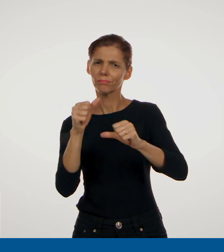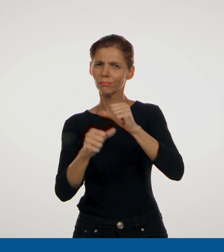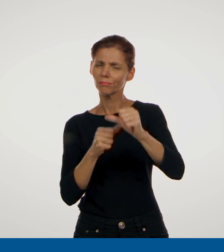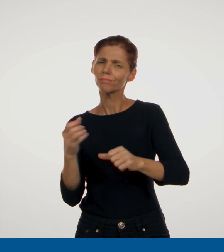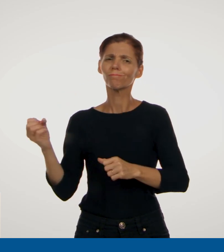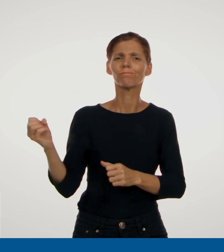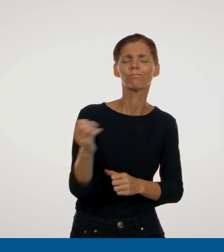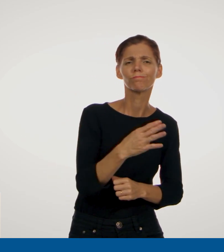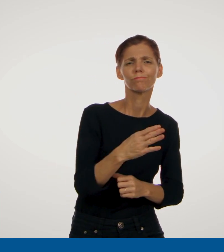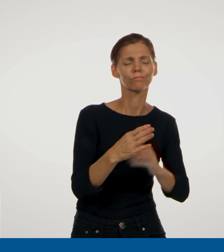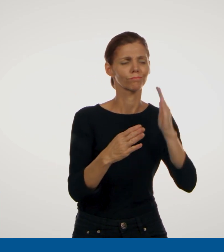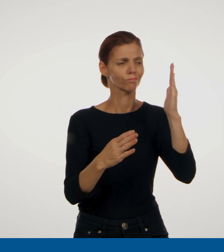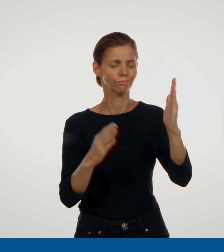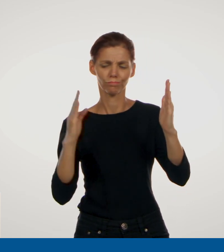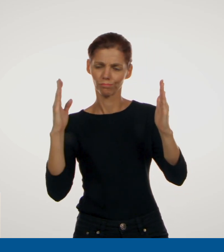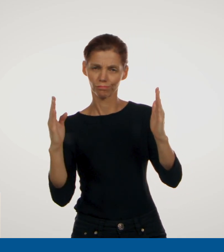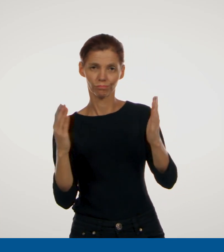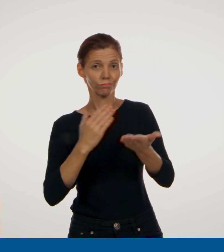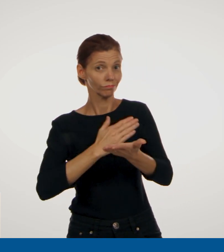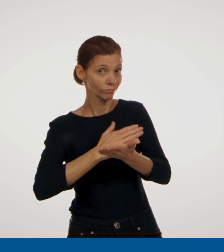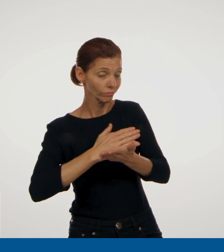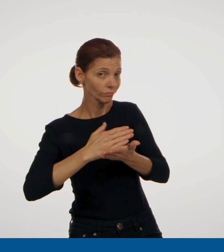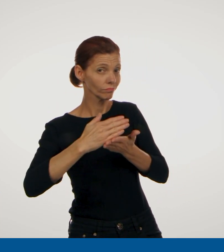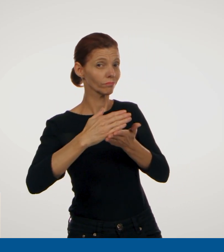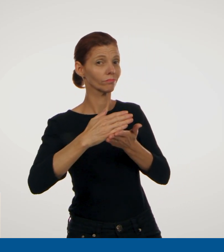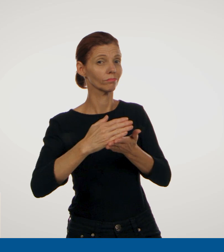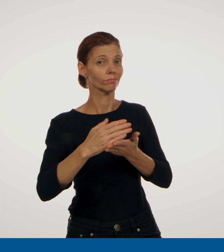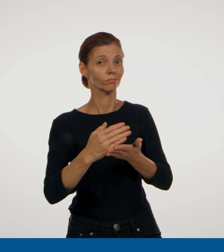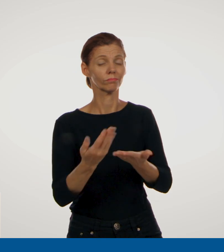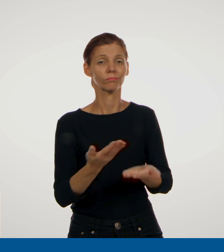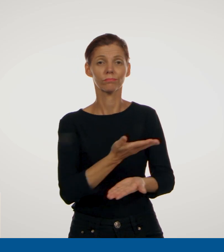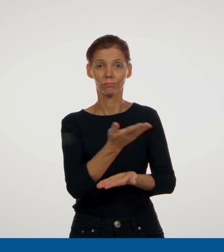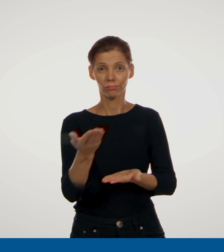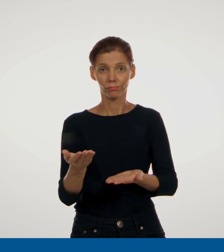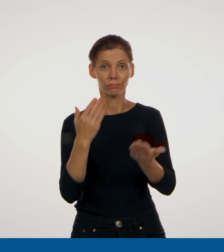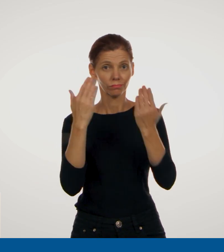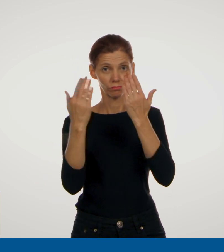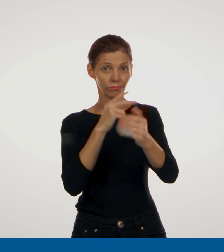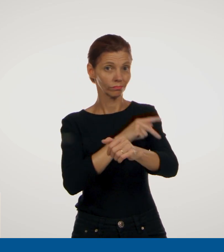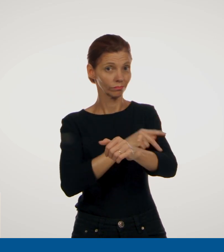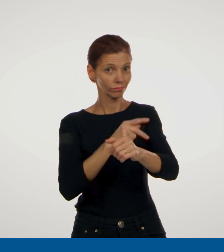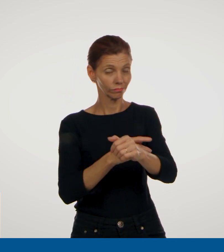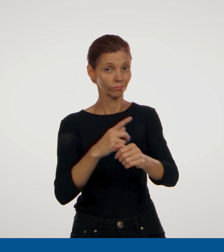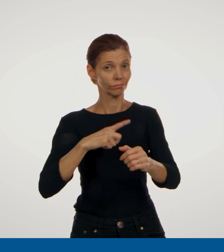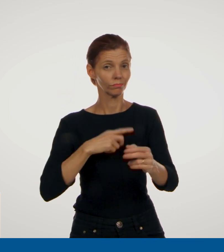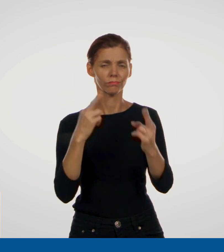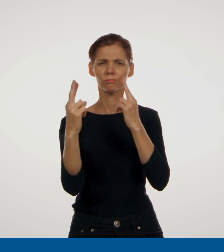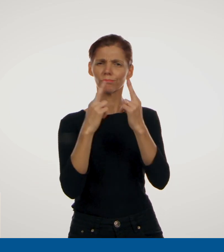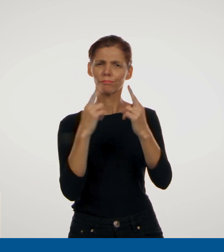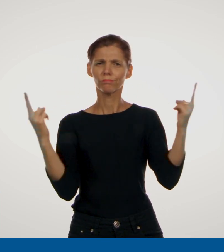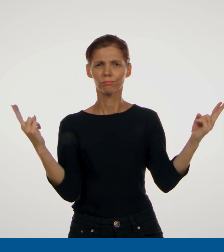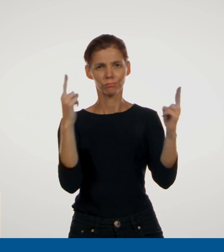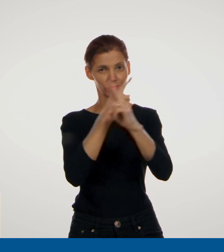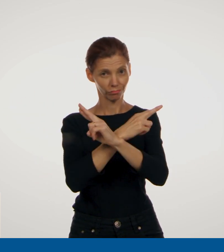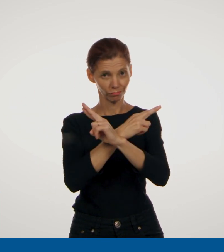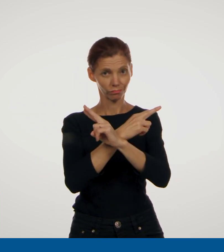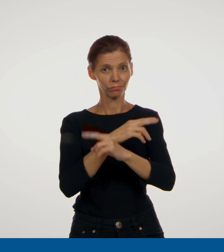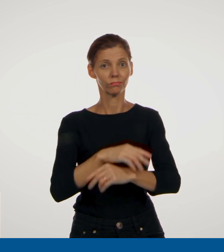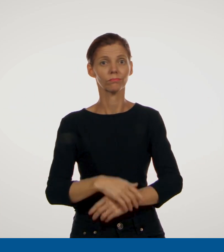objeto. E na medida em que se transformam em parte de um novo e o outro lado, surge a área da psicopedagogia. É uma